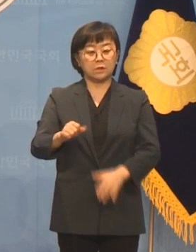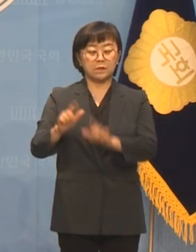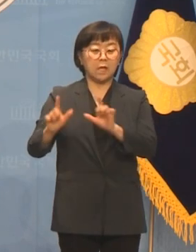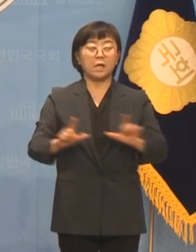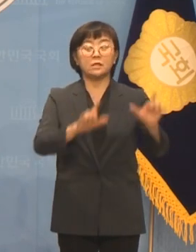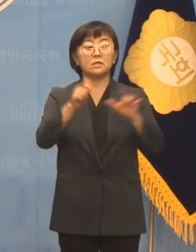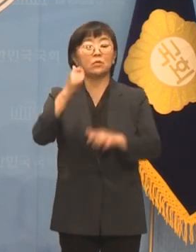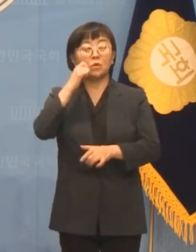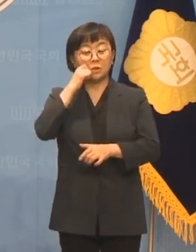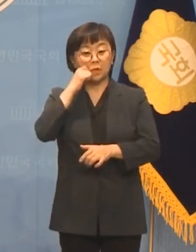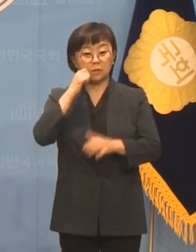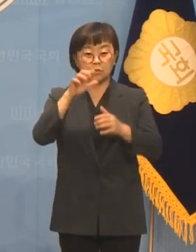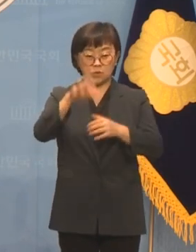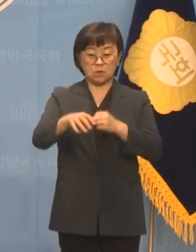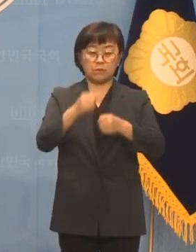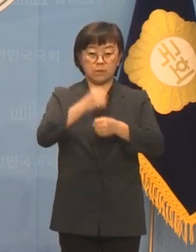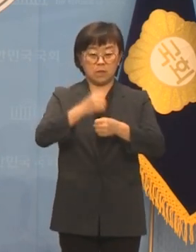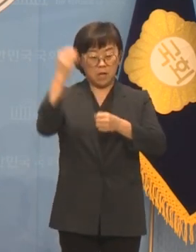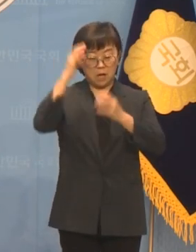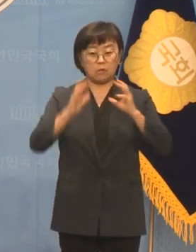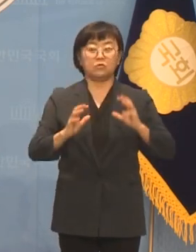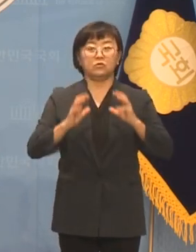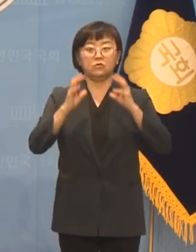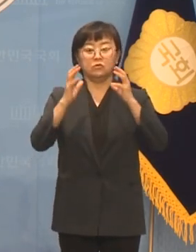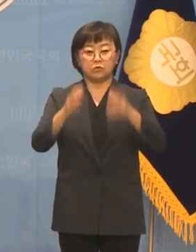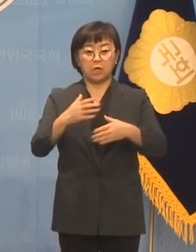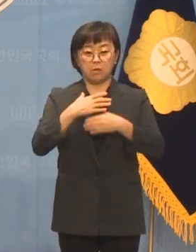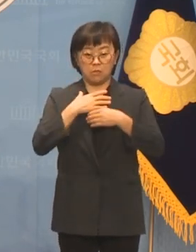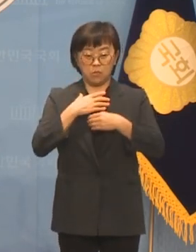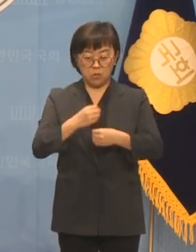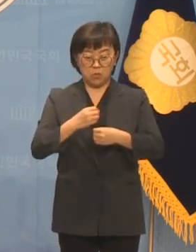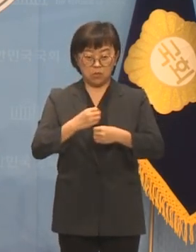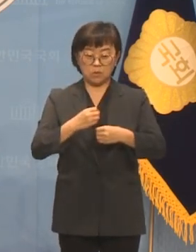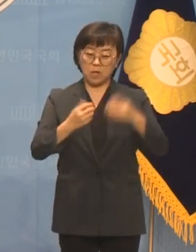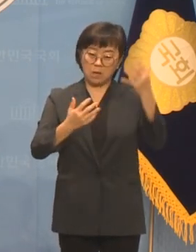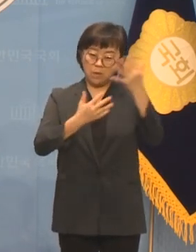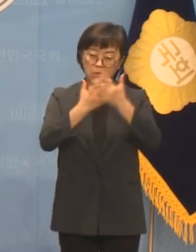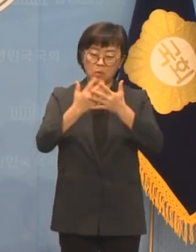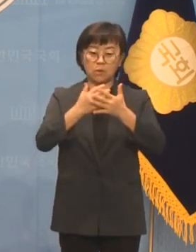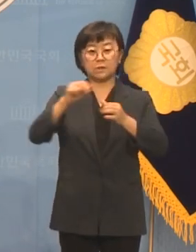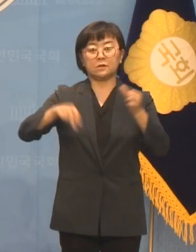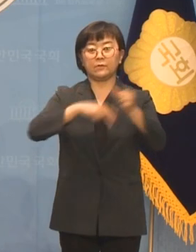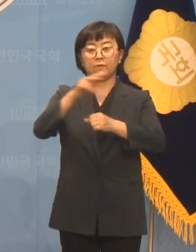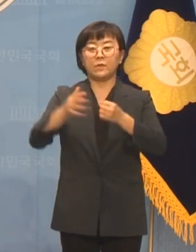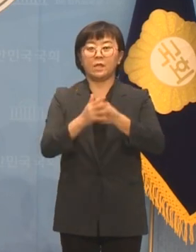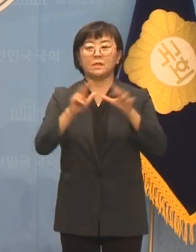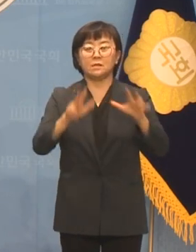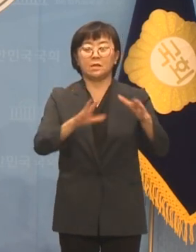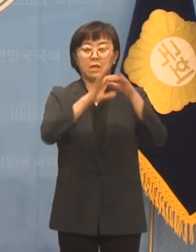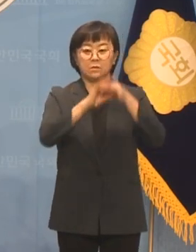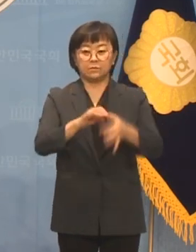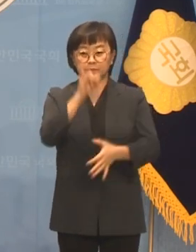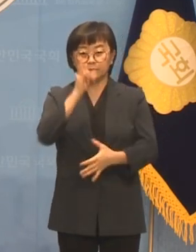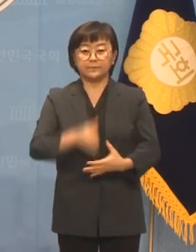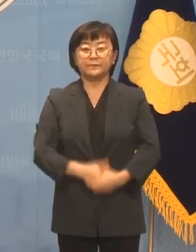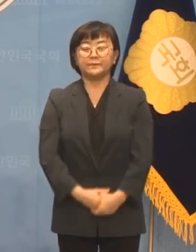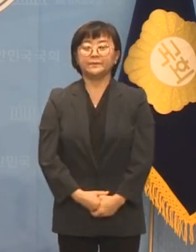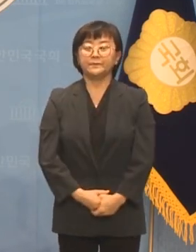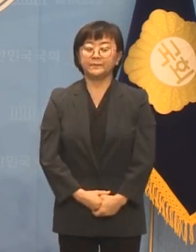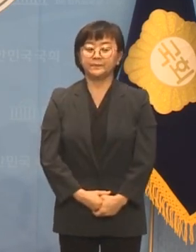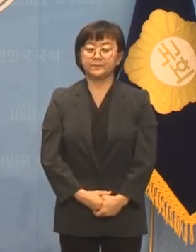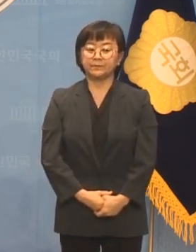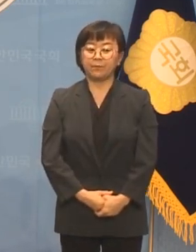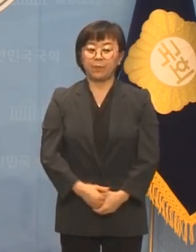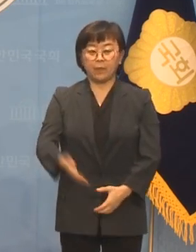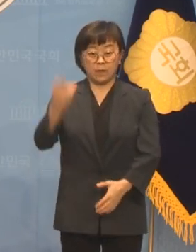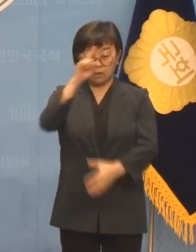되지 않고는 대한민국의 안보가 요원할 수밖에 없는 현실이 지속되고 있습니다